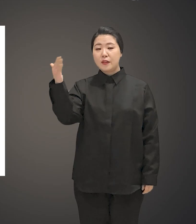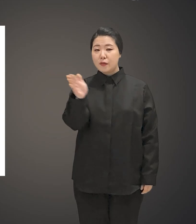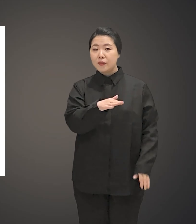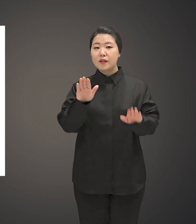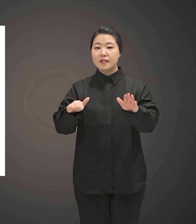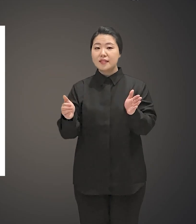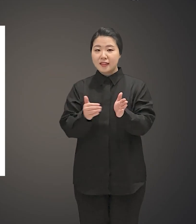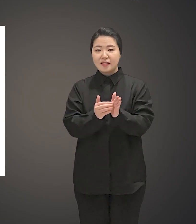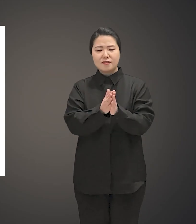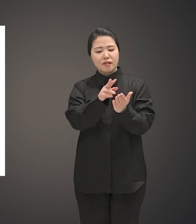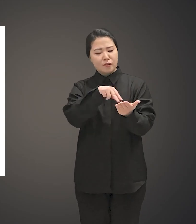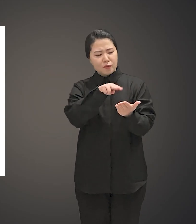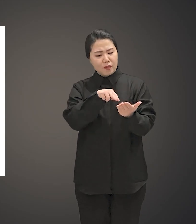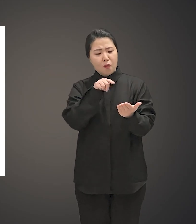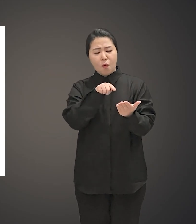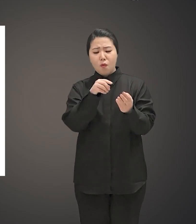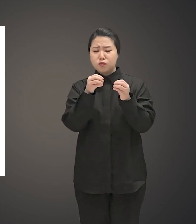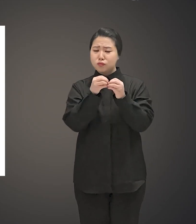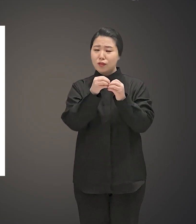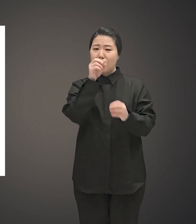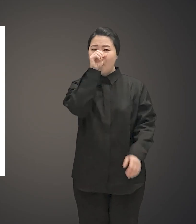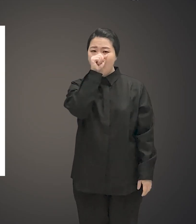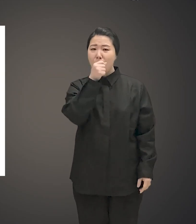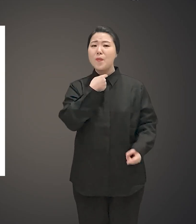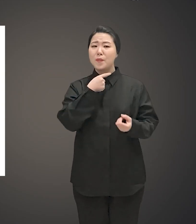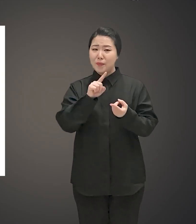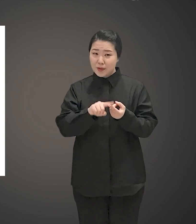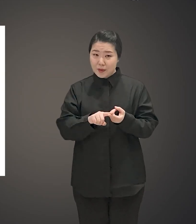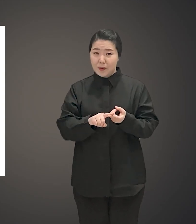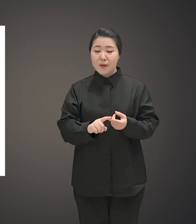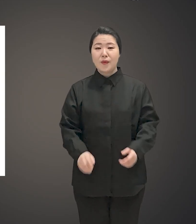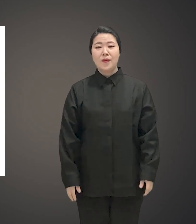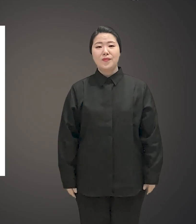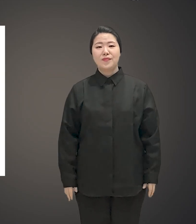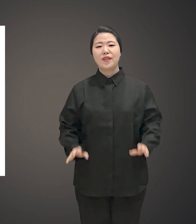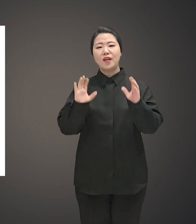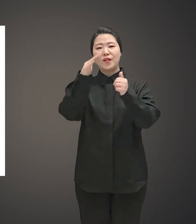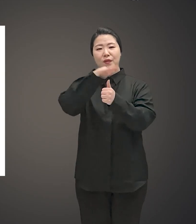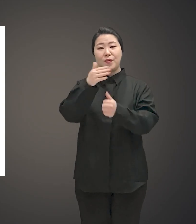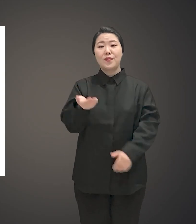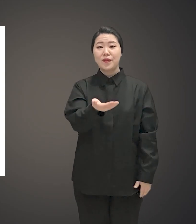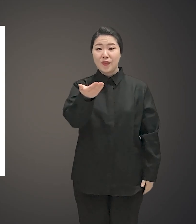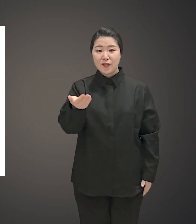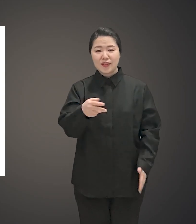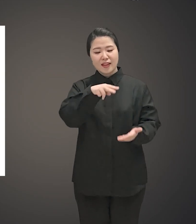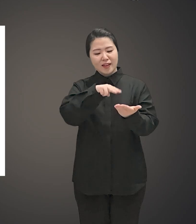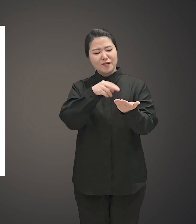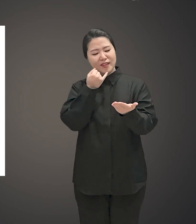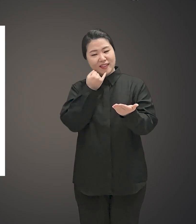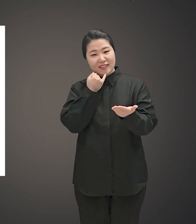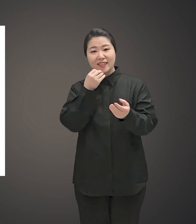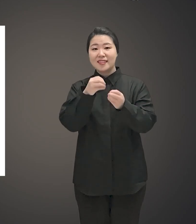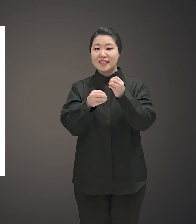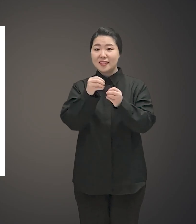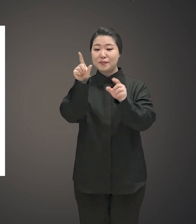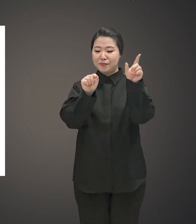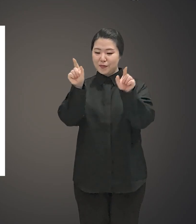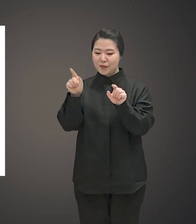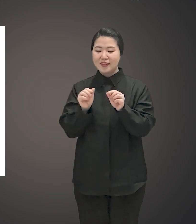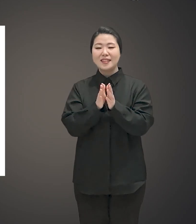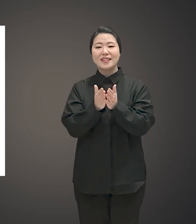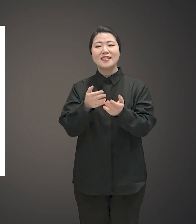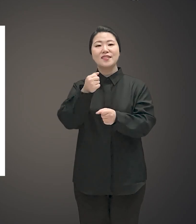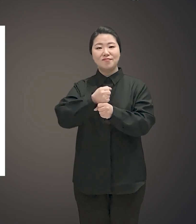지금껏 내가 살아오면서 스스로 읽어서 좋았고 어린이들이 읽으면 좋을 것 같은 동시들을